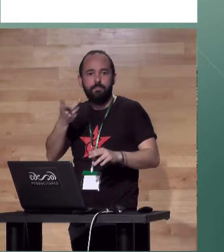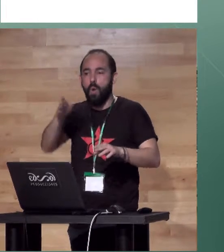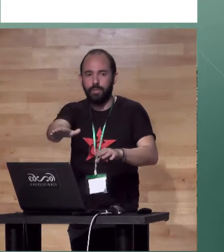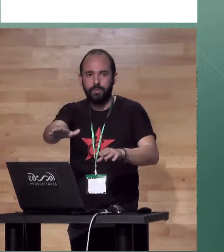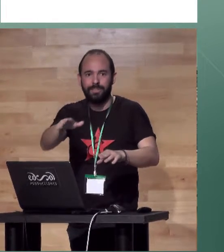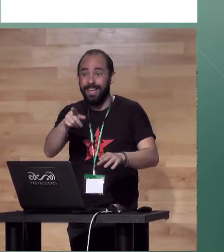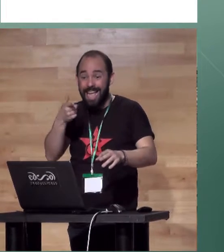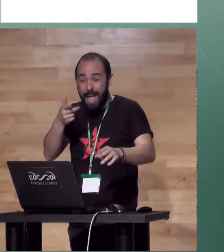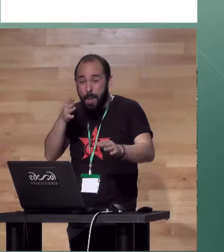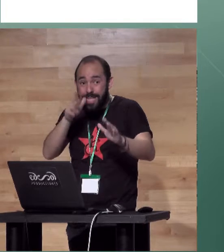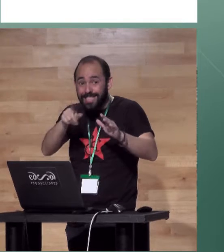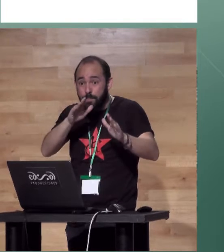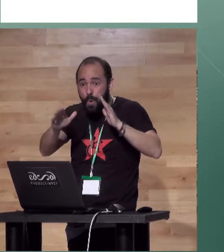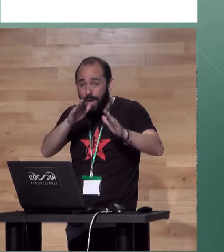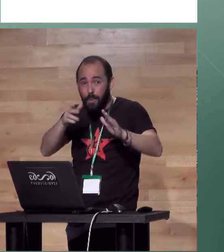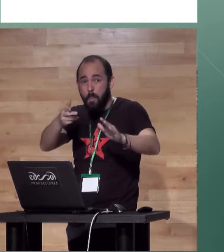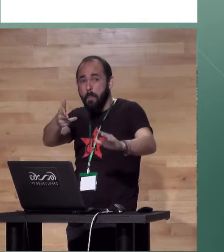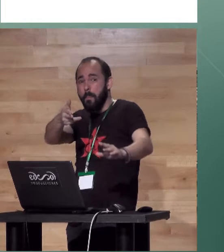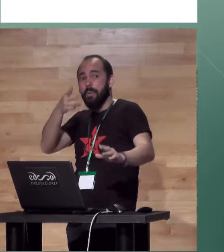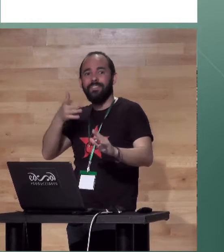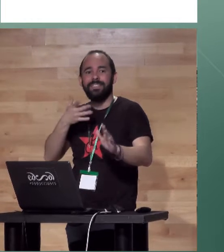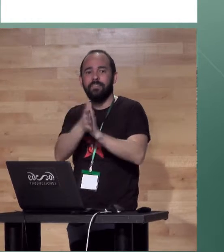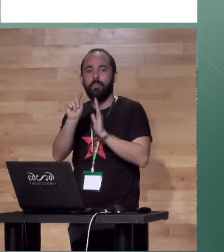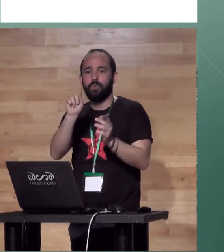O aparece un hombre y le pegan un tiro y del tiro muere.